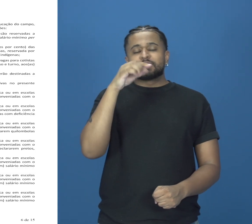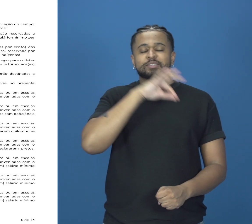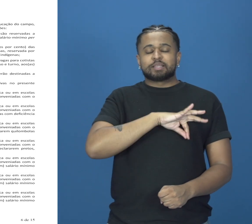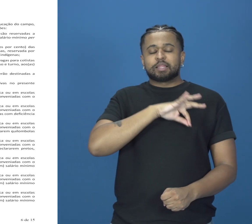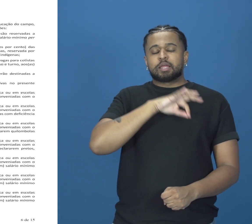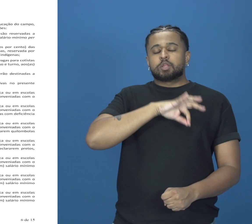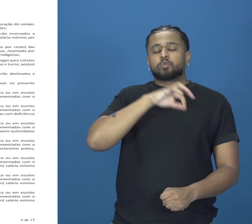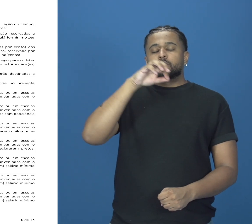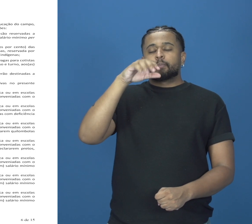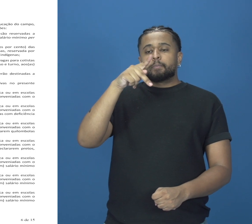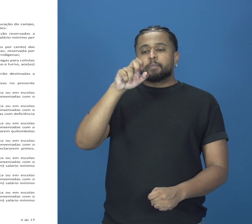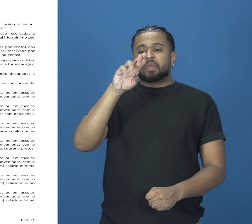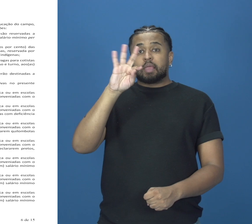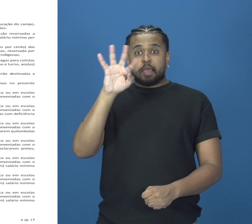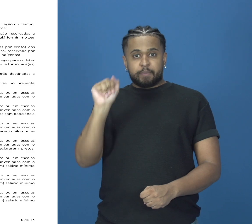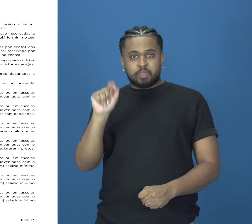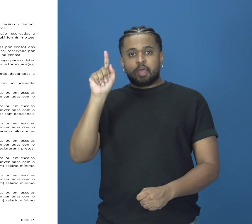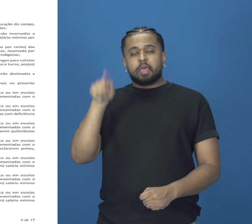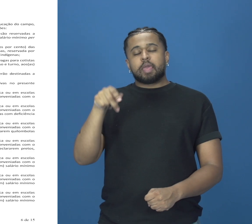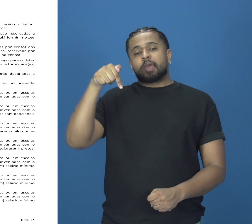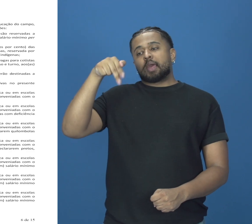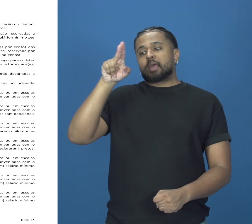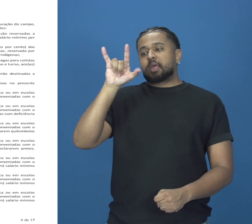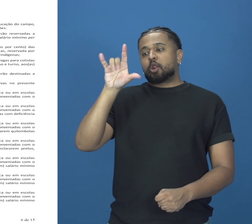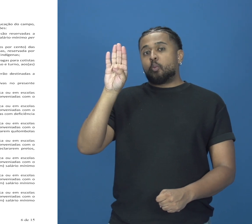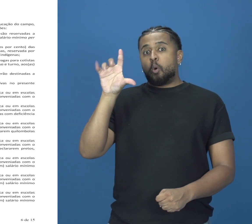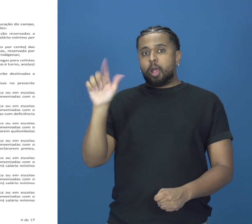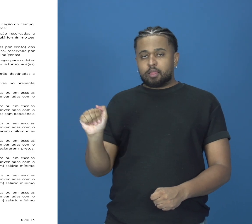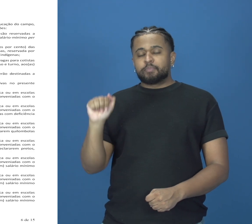per capita, que se autodeclararem quilombolas.